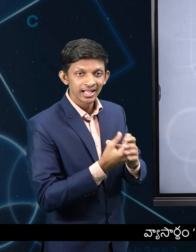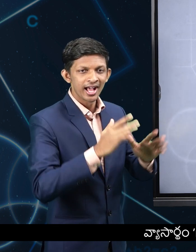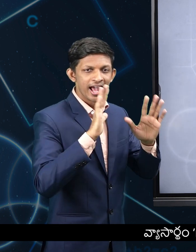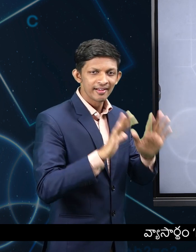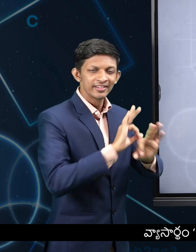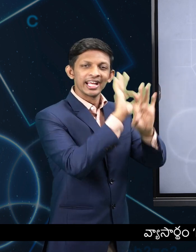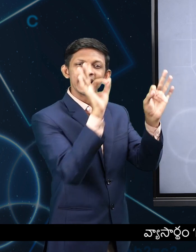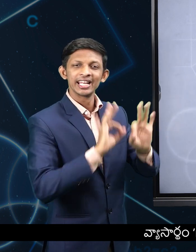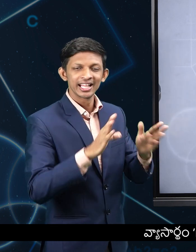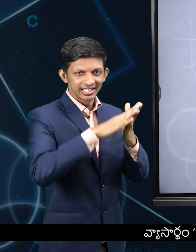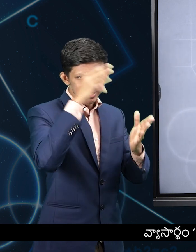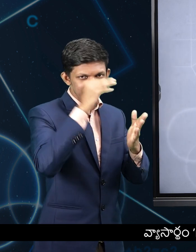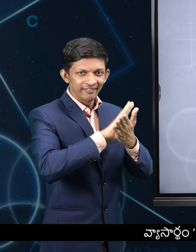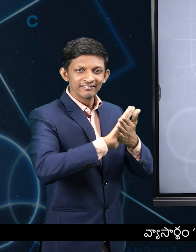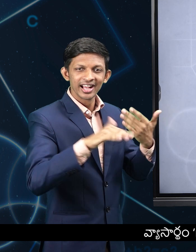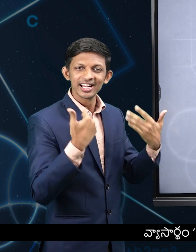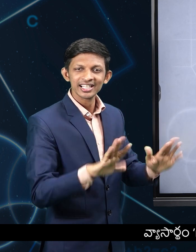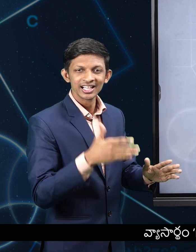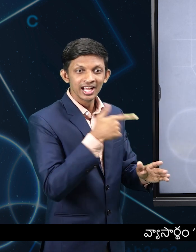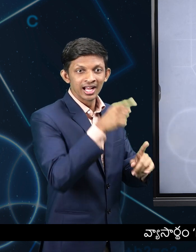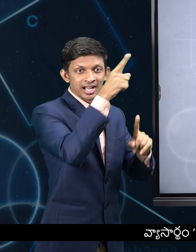వ్యాసార్థం 6 యూనిట్ల వృత్తానికి కేంద్ర కోణం